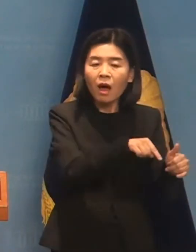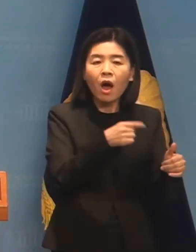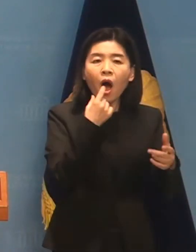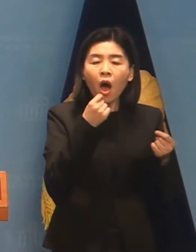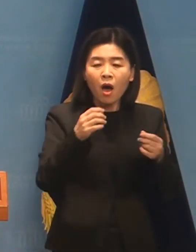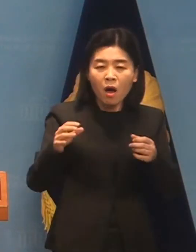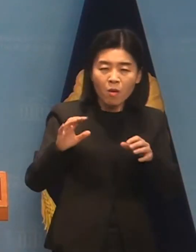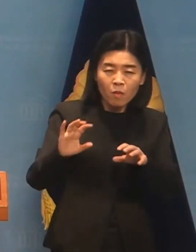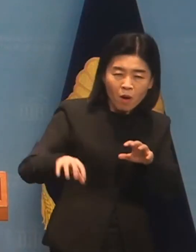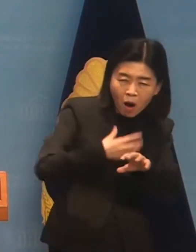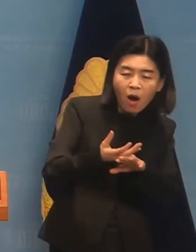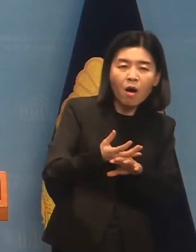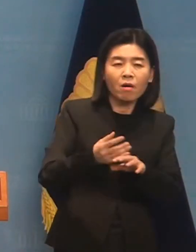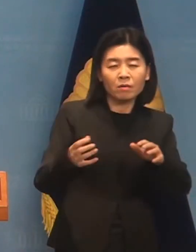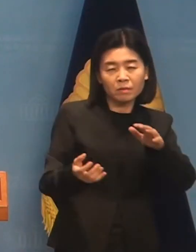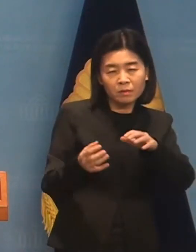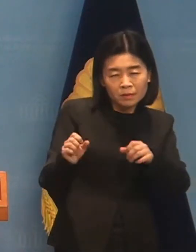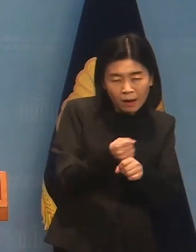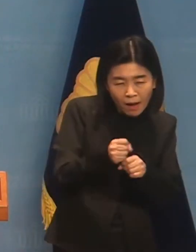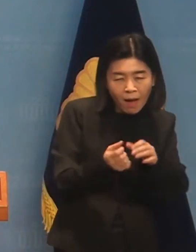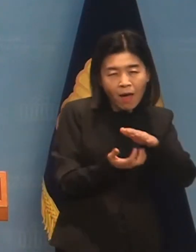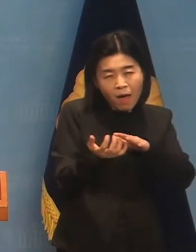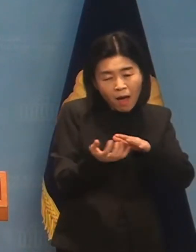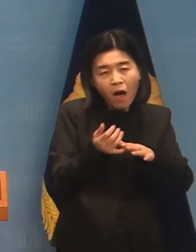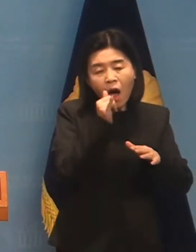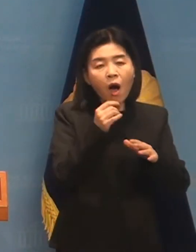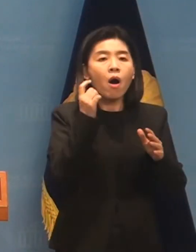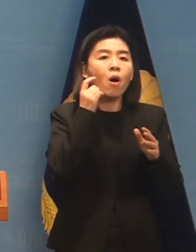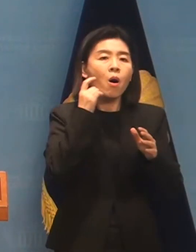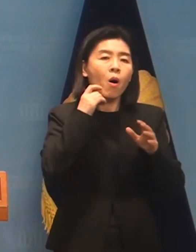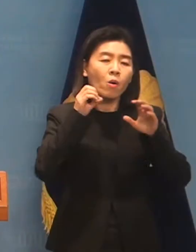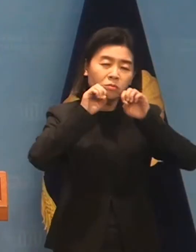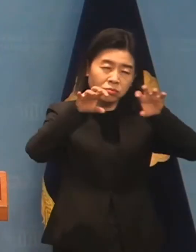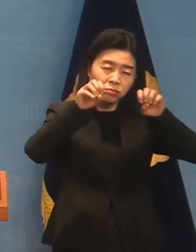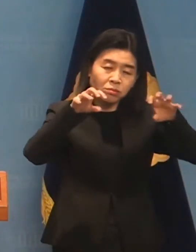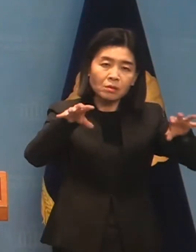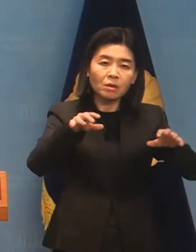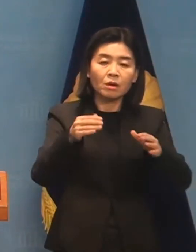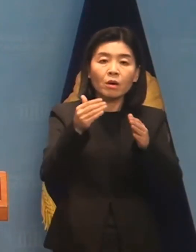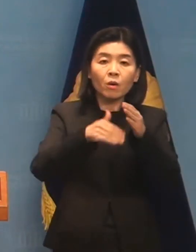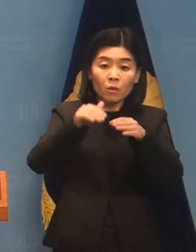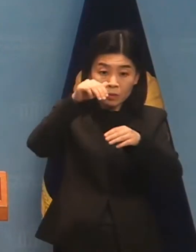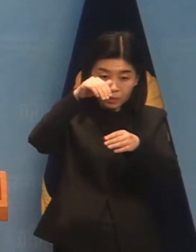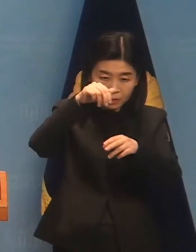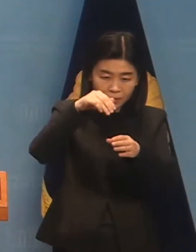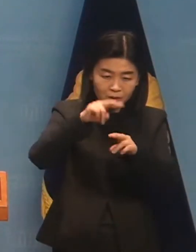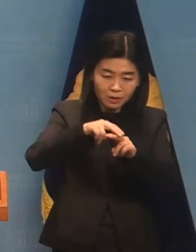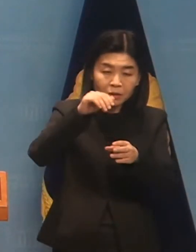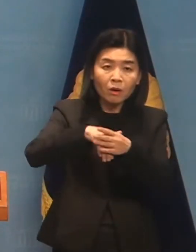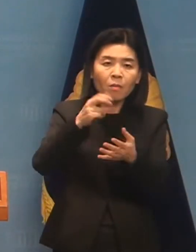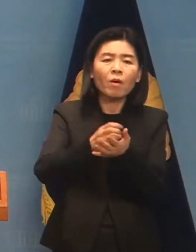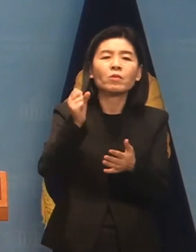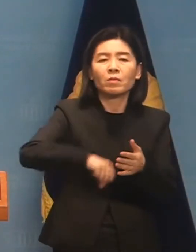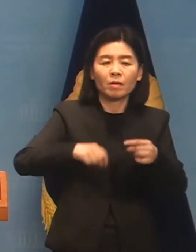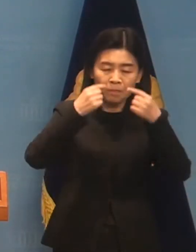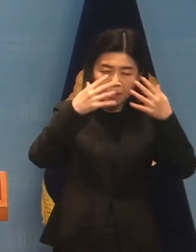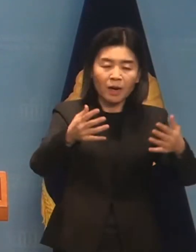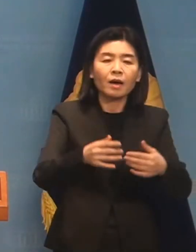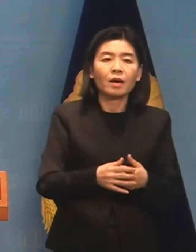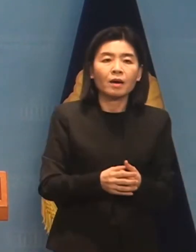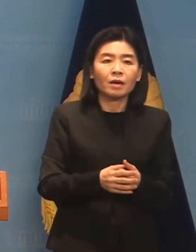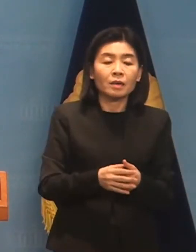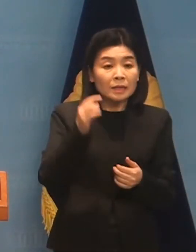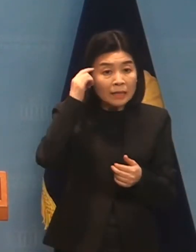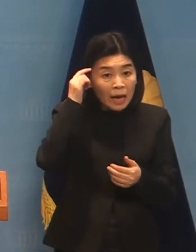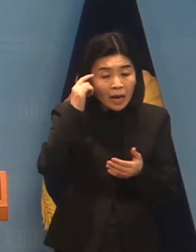영모, 쿠데타, 내란 등을 꾸민다는 허위사실을 공표하는 등 공직선거법을 명백히 위반한 내용의 영상을 게시하였습니다. 이는 단순한